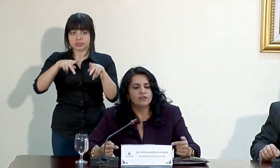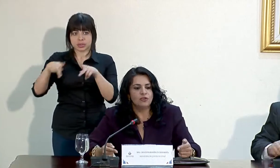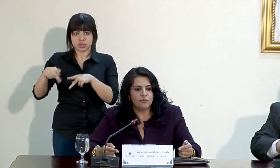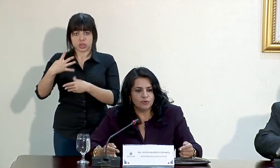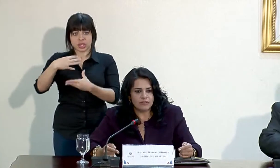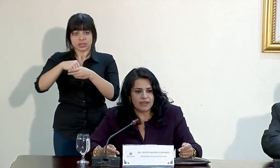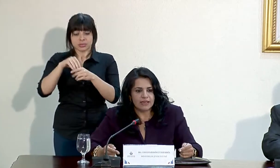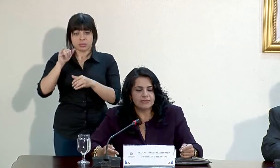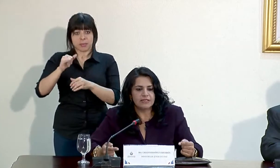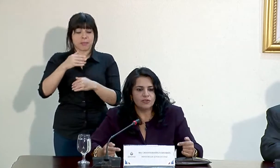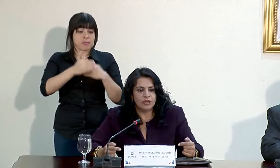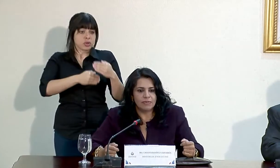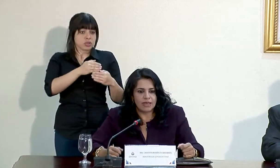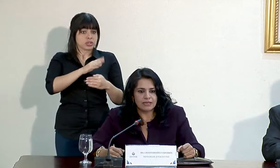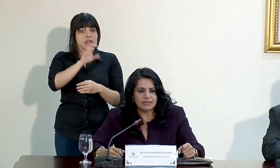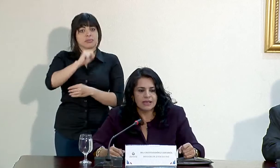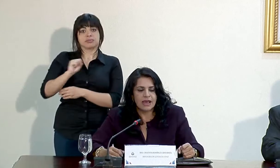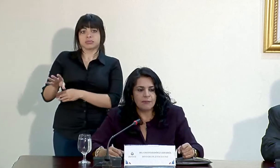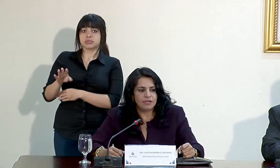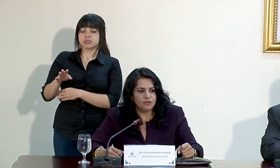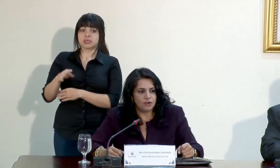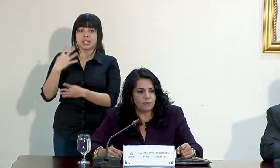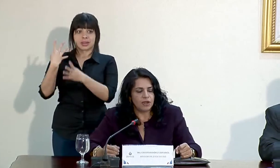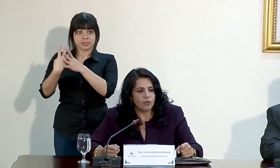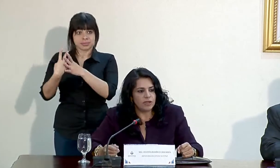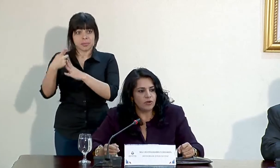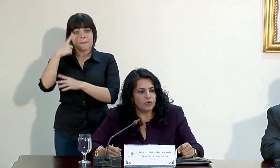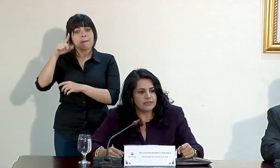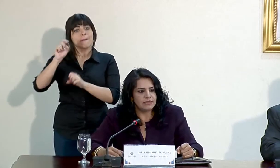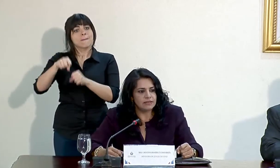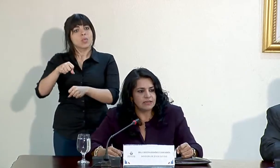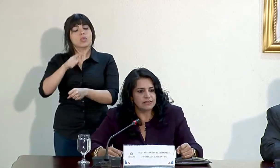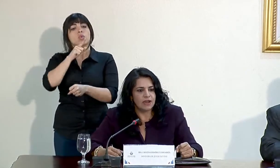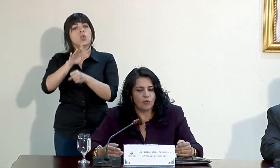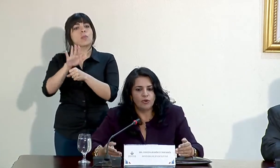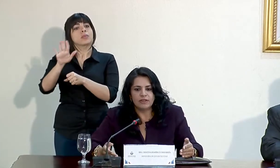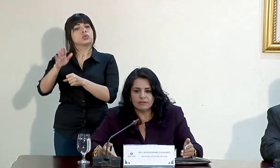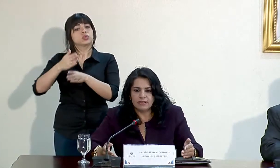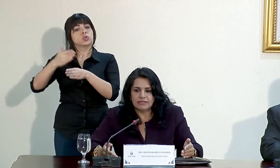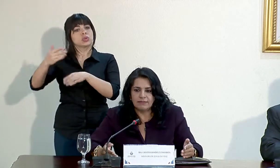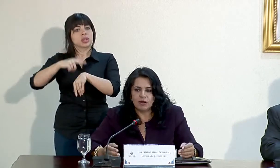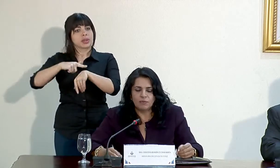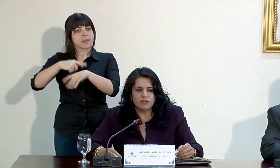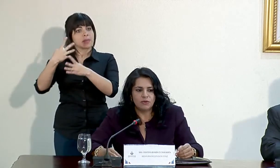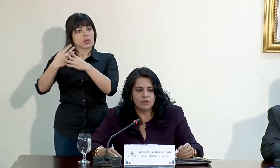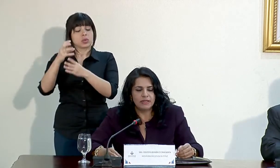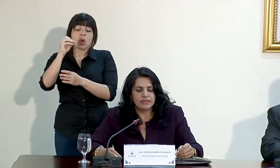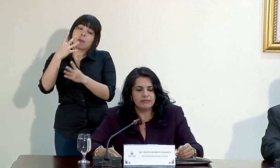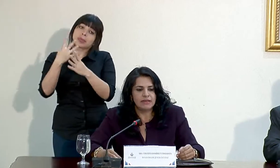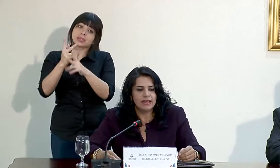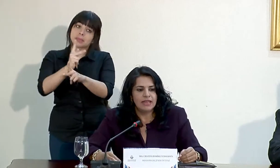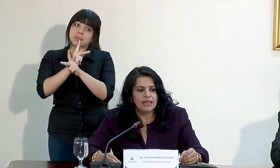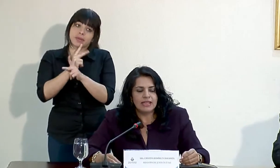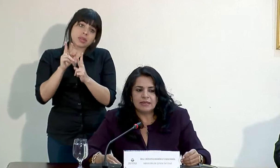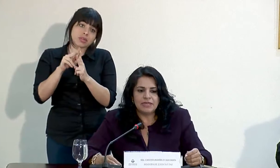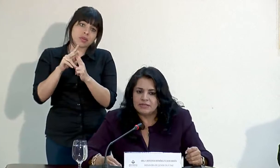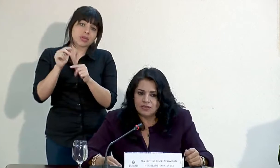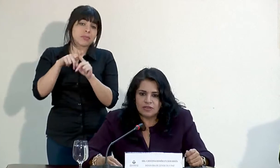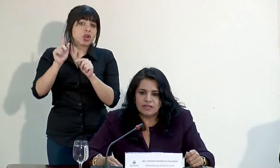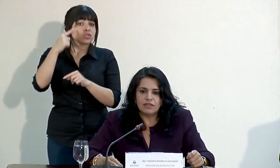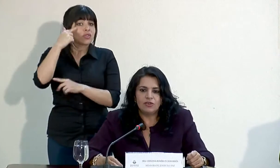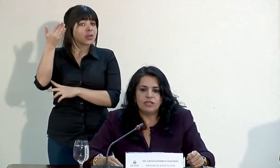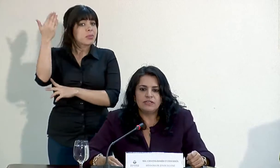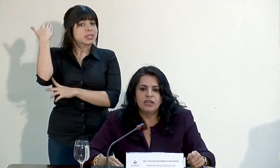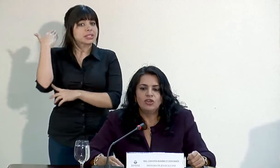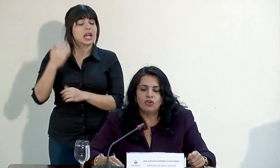que son procesadas y son enviadas a prisión para cumplir con una sentencia o porque están bajo prisión preventiva. Y las